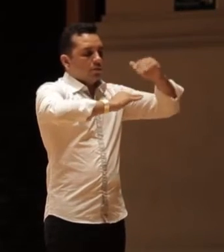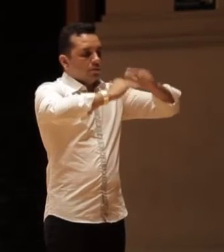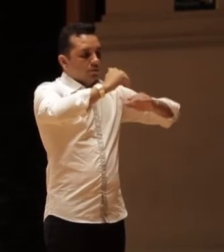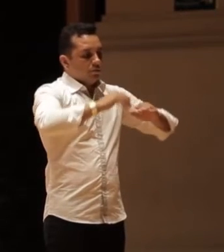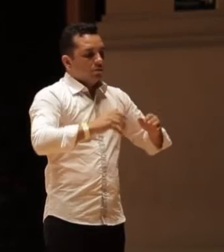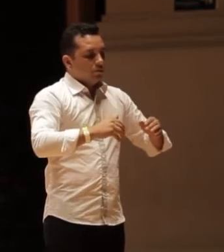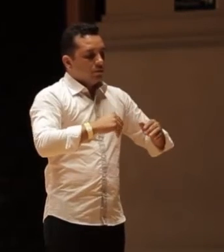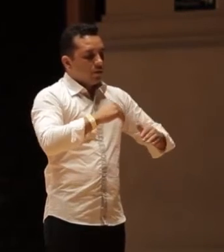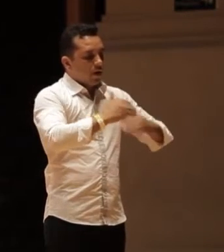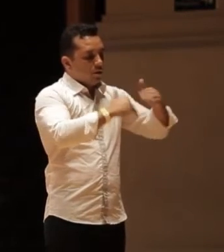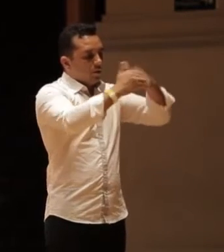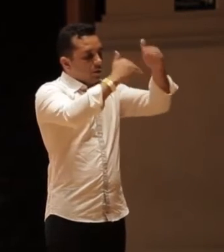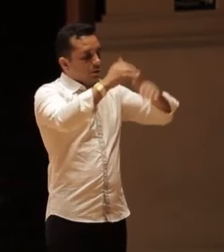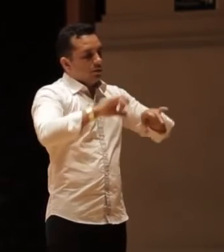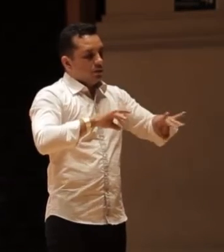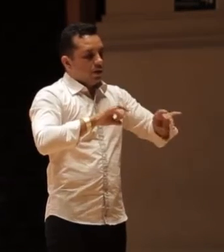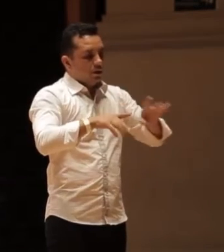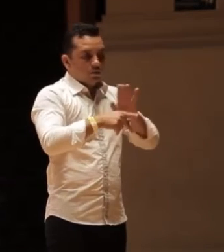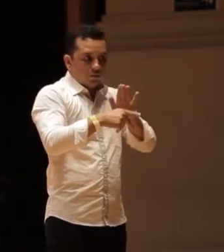contratos